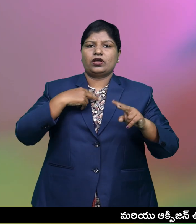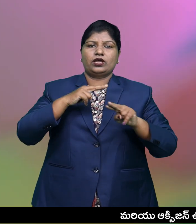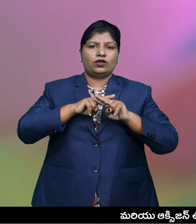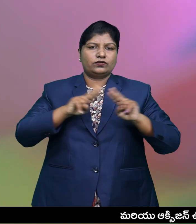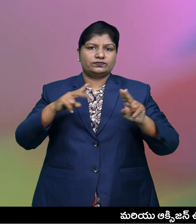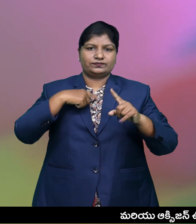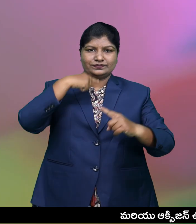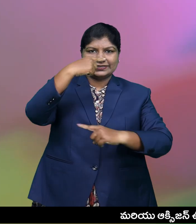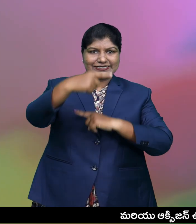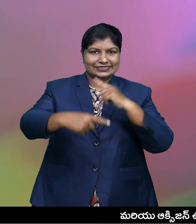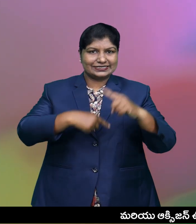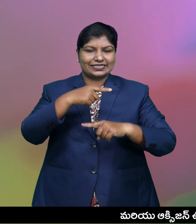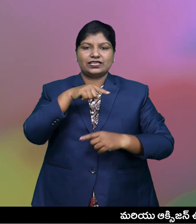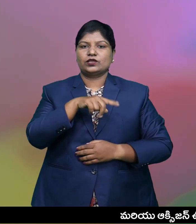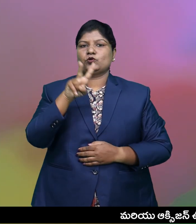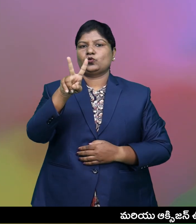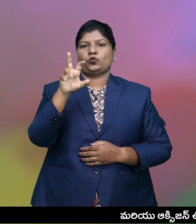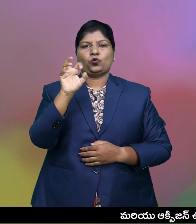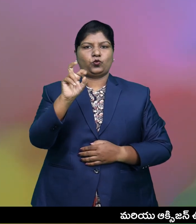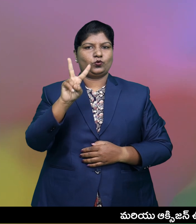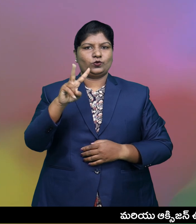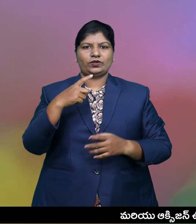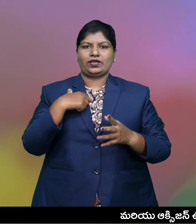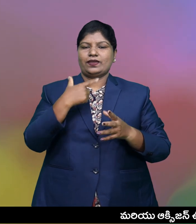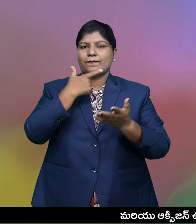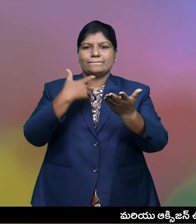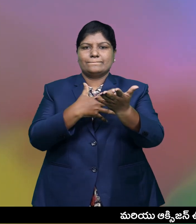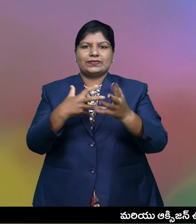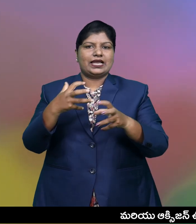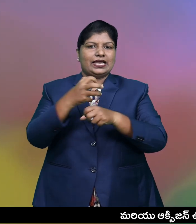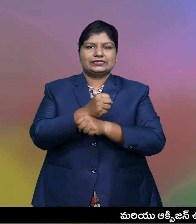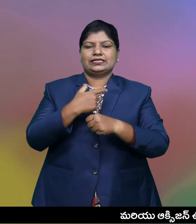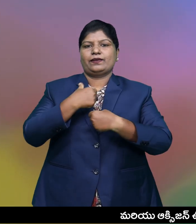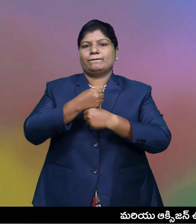రక్తం డీఆక్సిజనేటెడ్ రక్తంతో కలపదు.